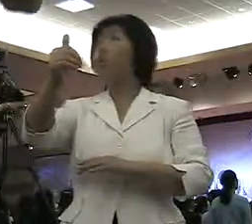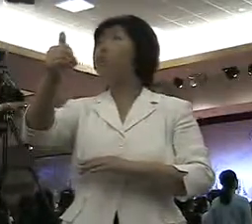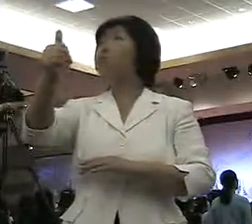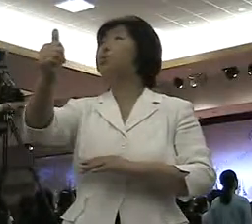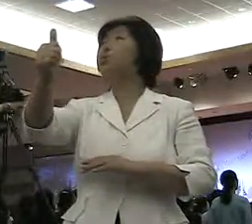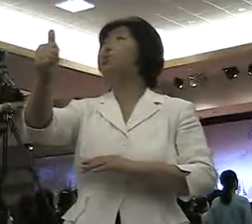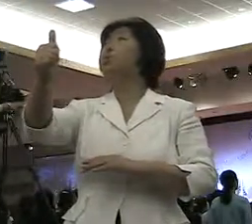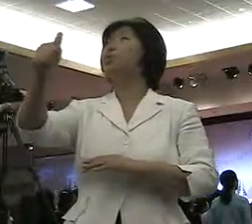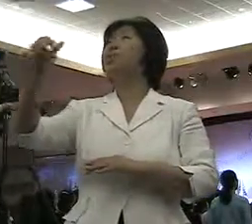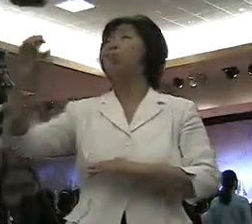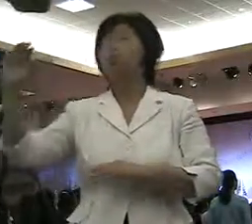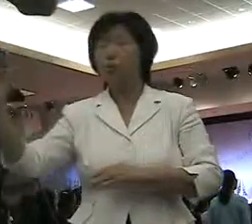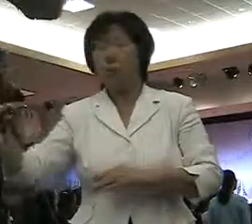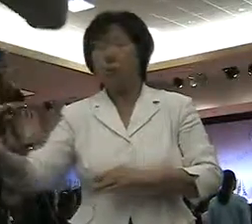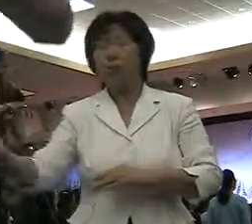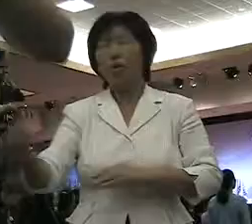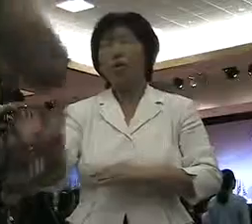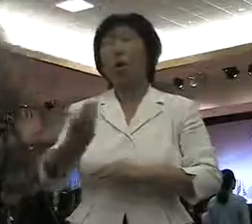예수